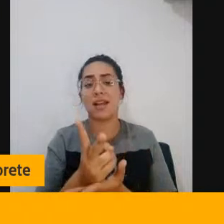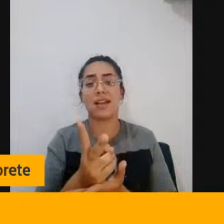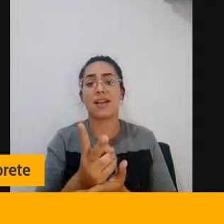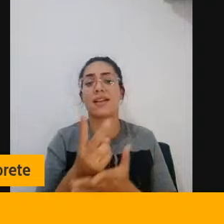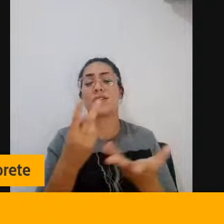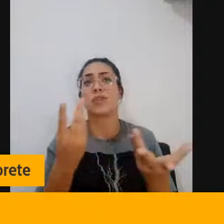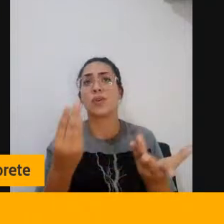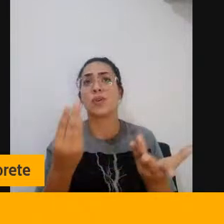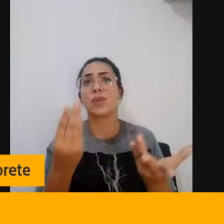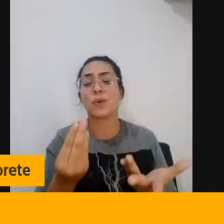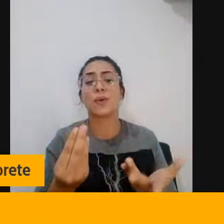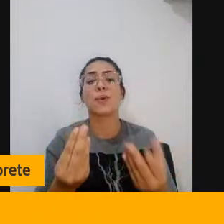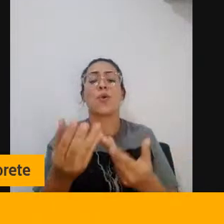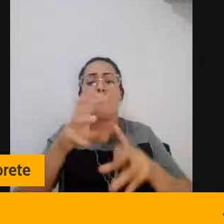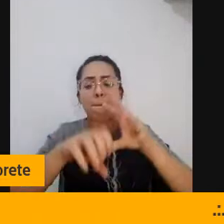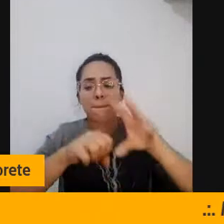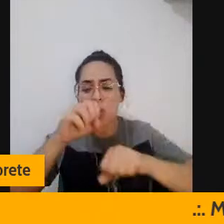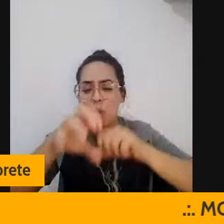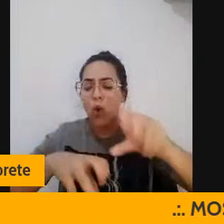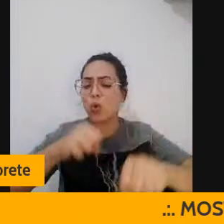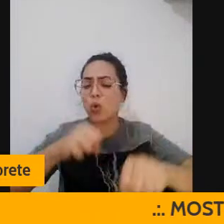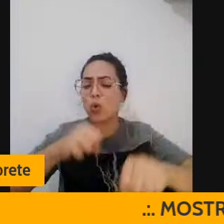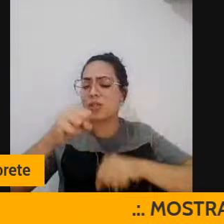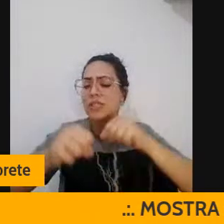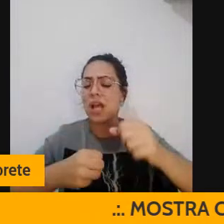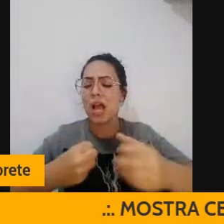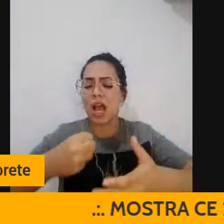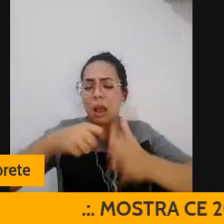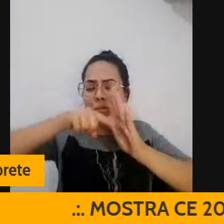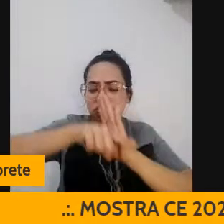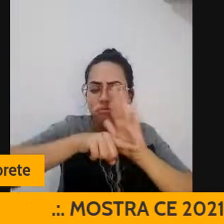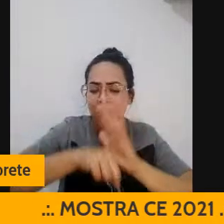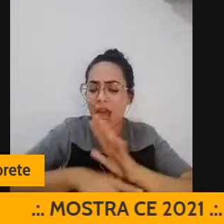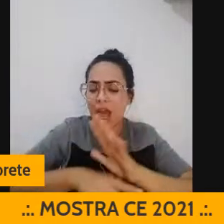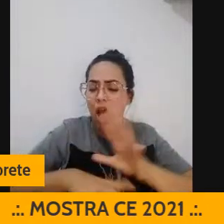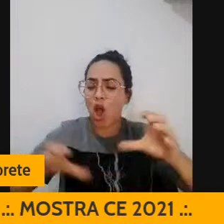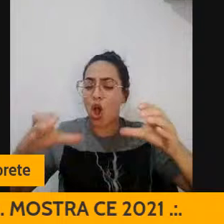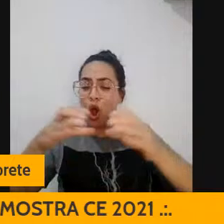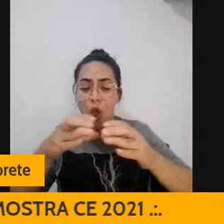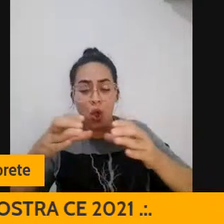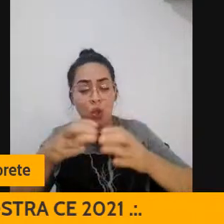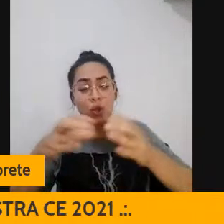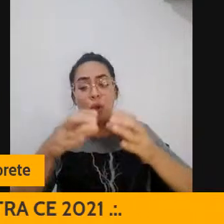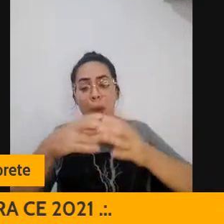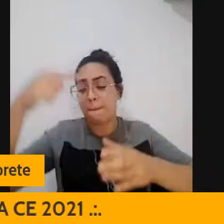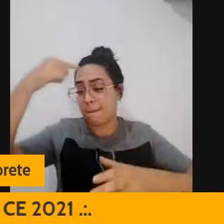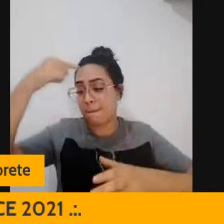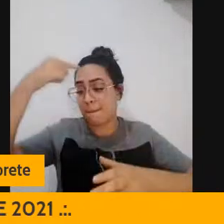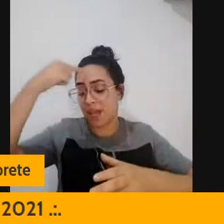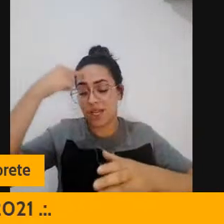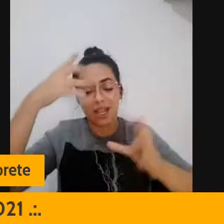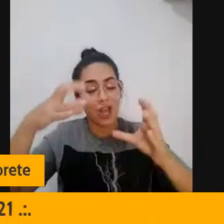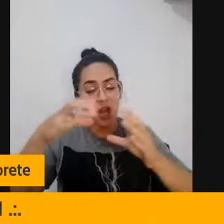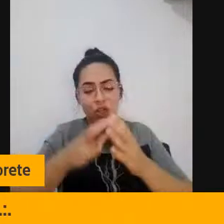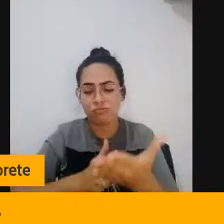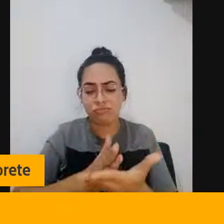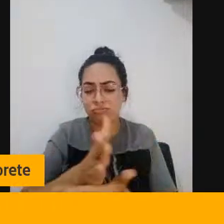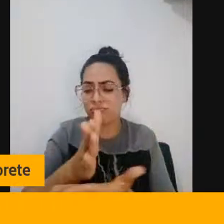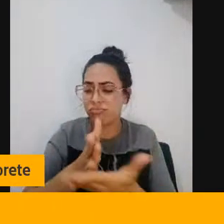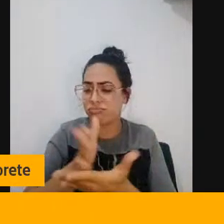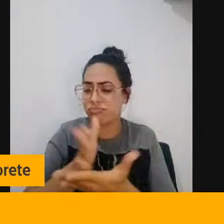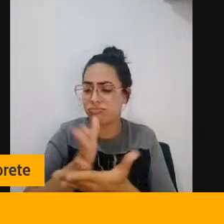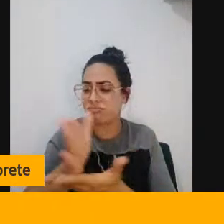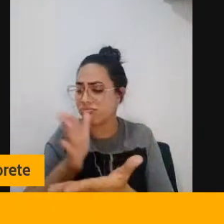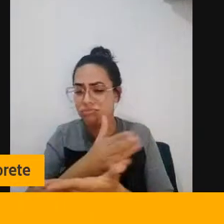continuam buscando formas de produzir em conjunto, né, pensar em conjunto as linhas de pesquisa. Eu acho que a